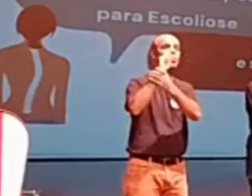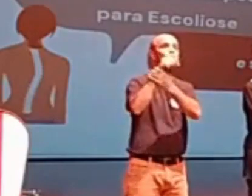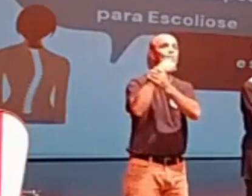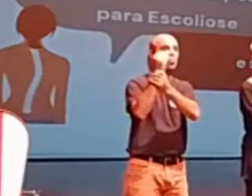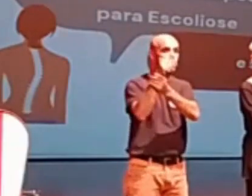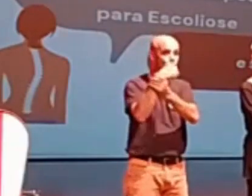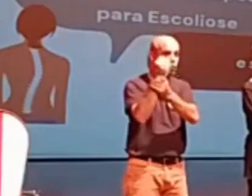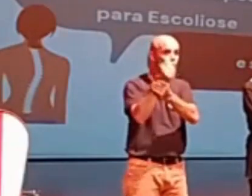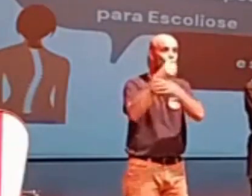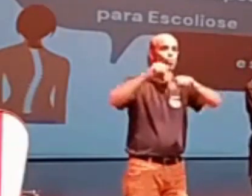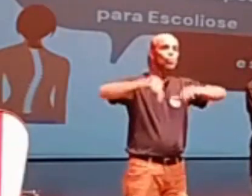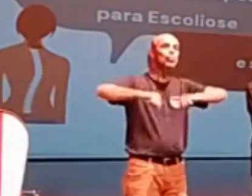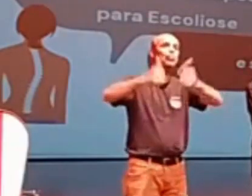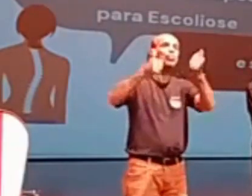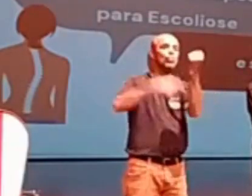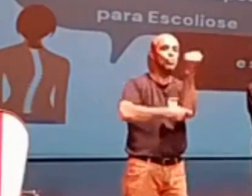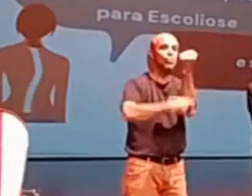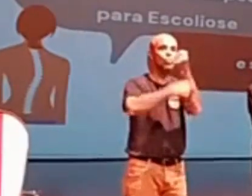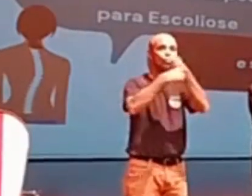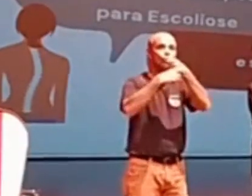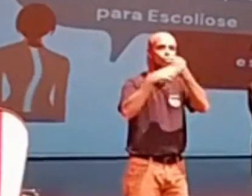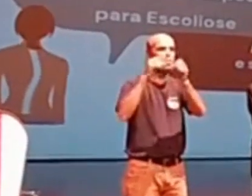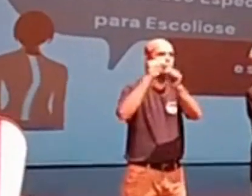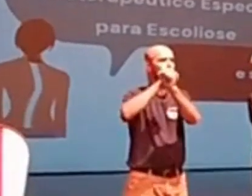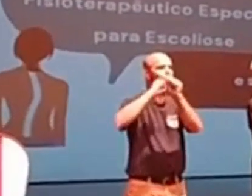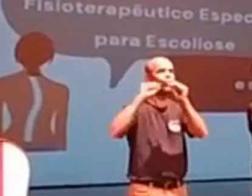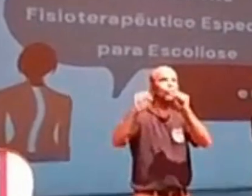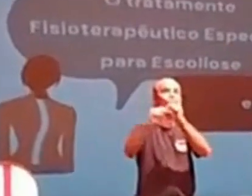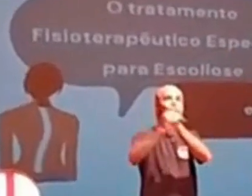e Reabilitação da Escoliose, essa é uma sociedade